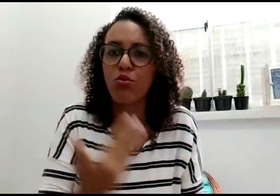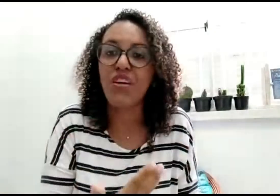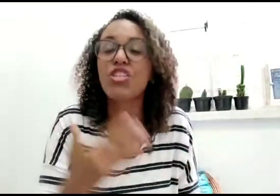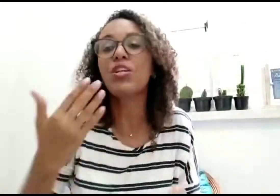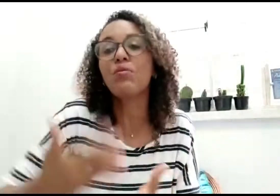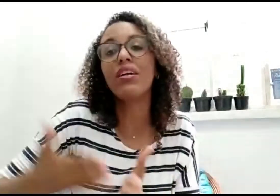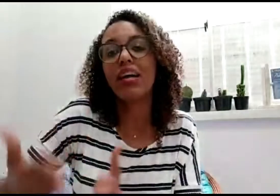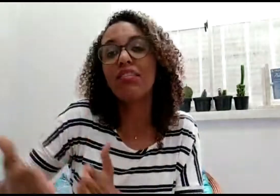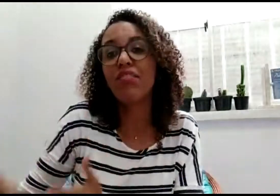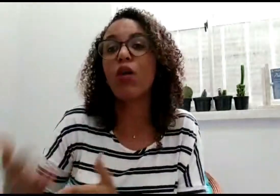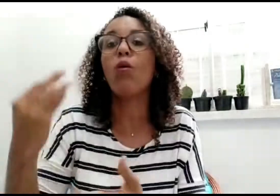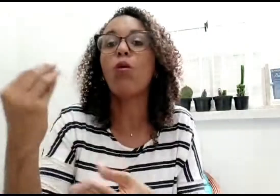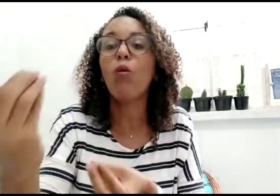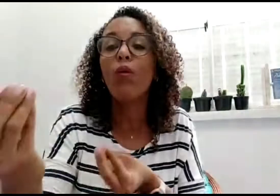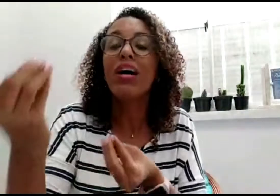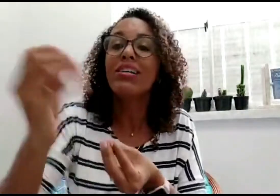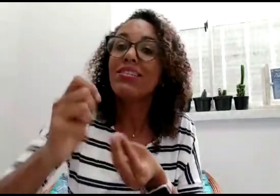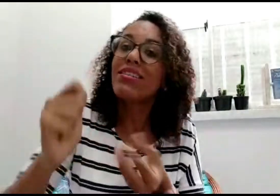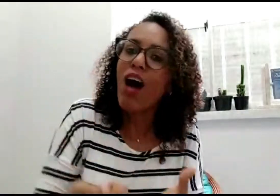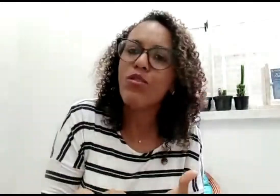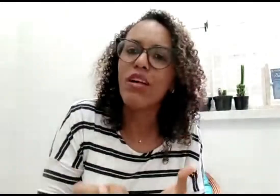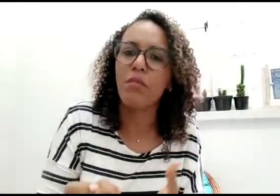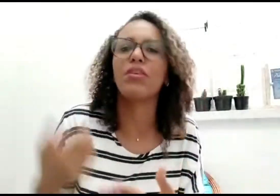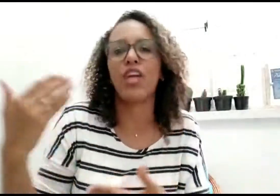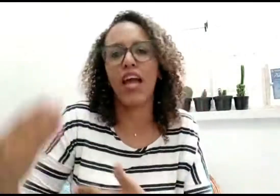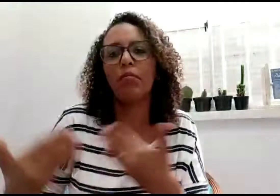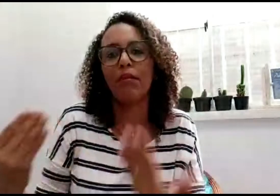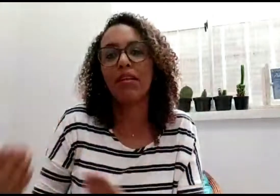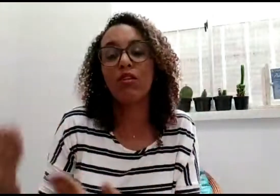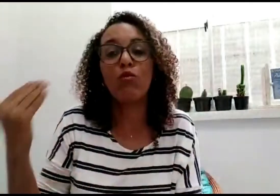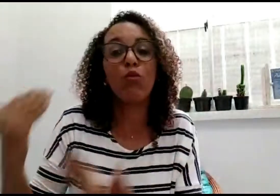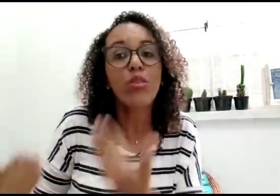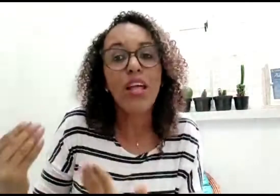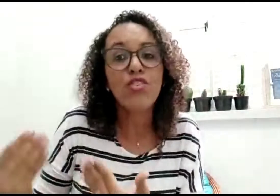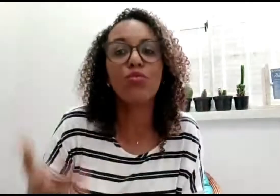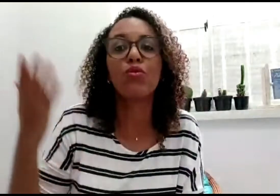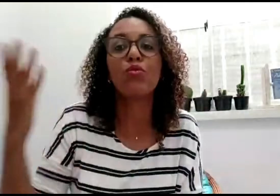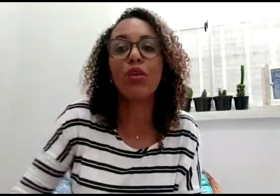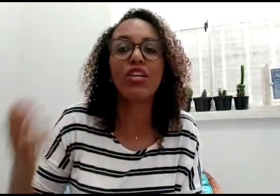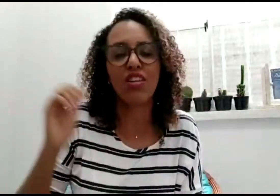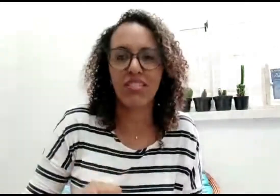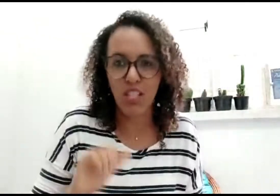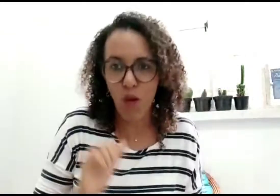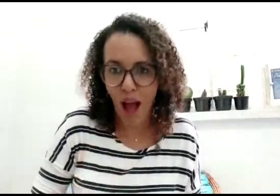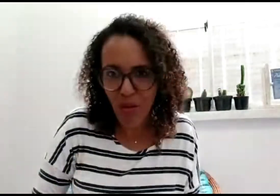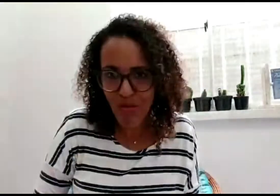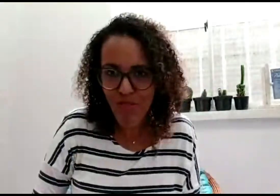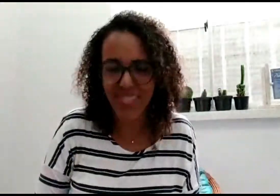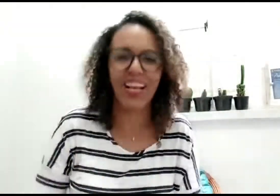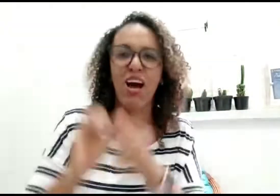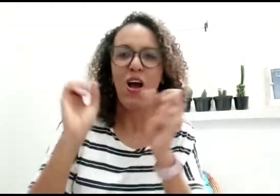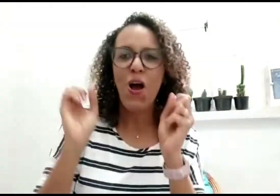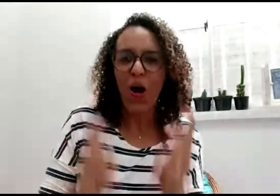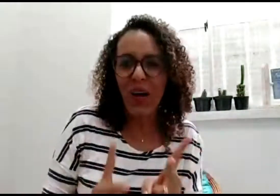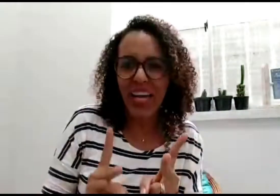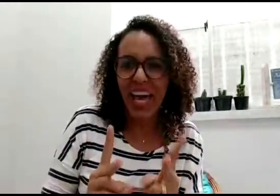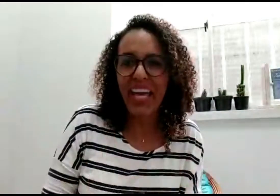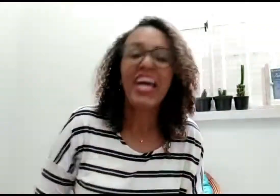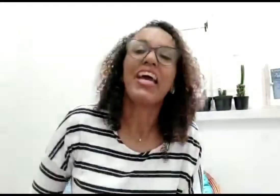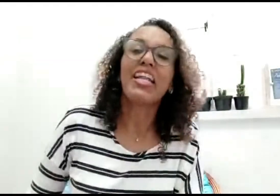fez que não tem nada a ver com algum sinal da Libras. É dependendo do contexto do que estava sendo a conversa. Ok?